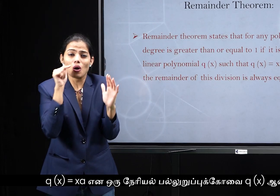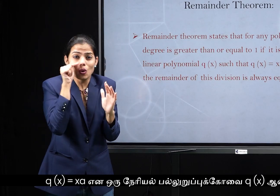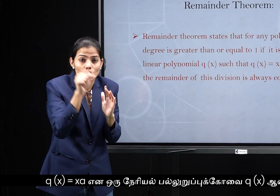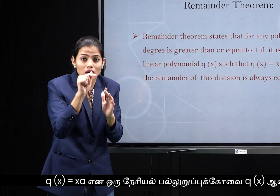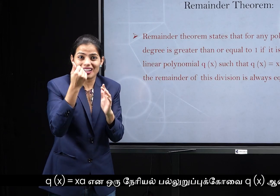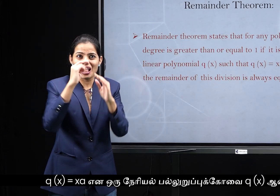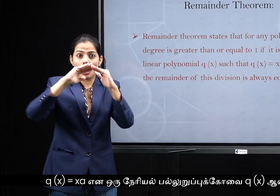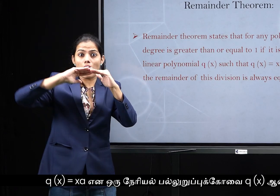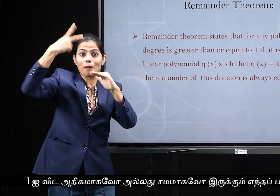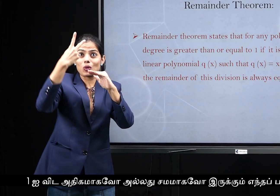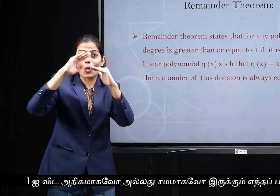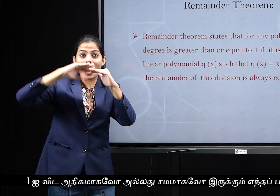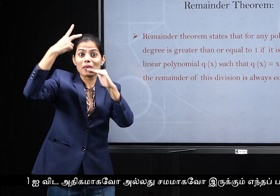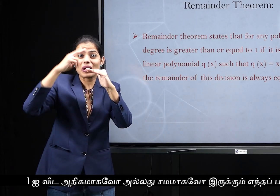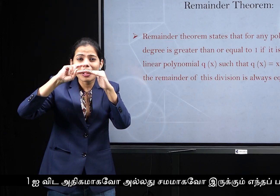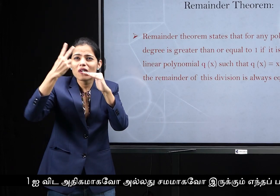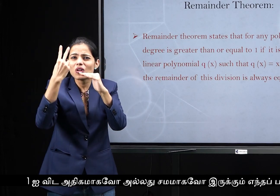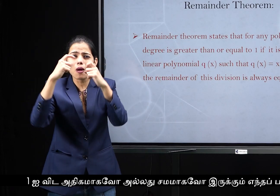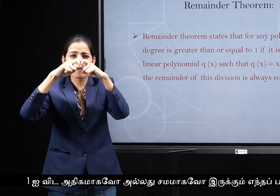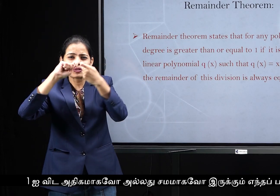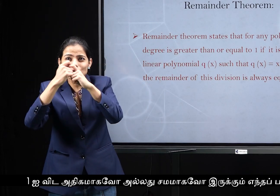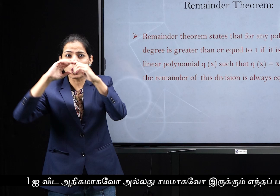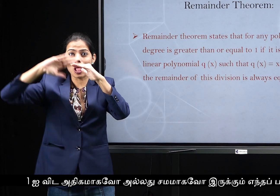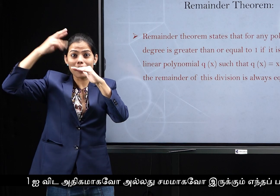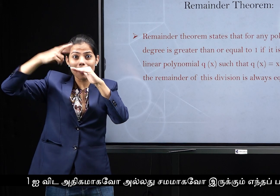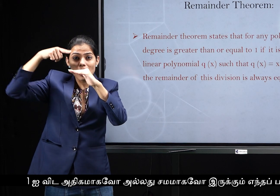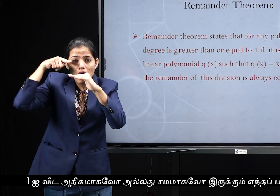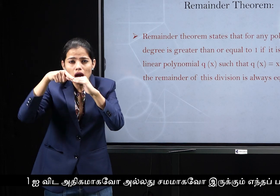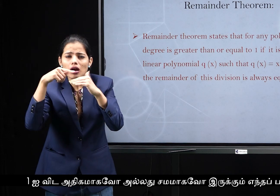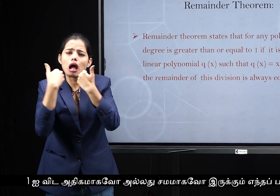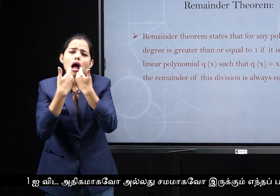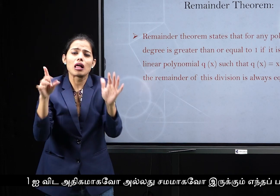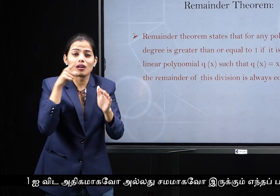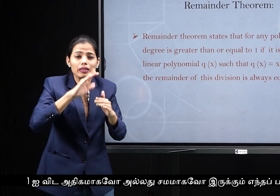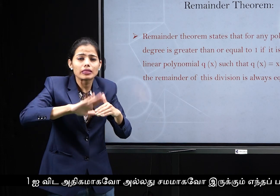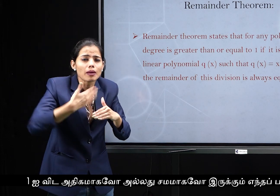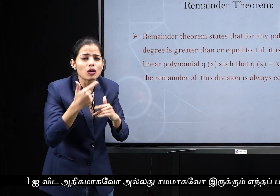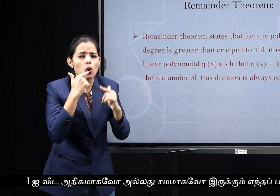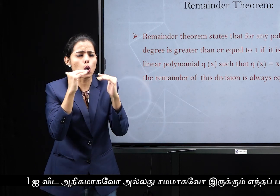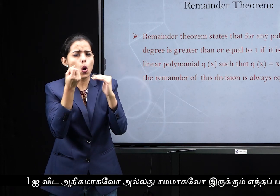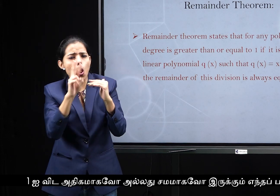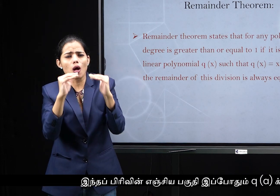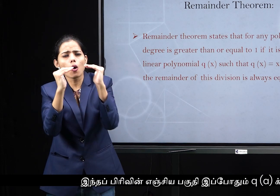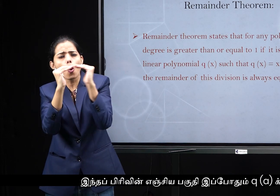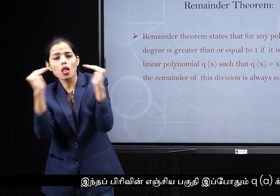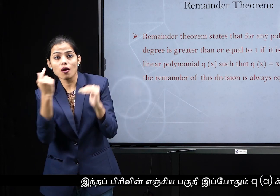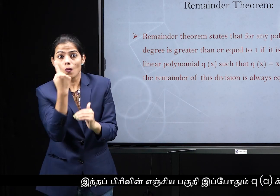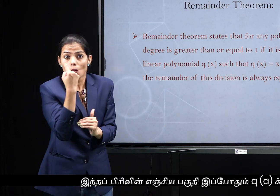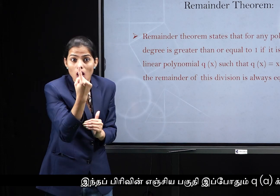ஆல் வகுக்கப்பட்டால் 1ஐ விட அதிகமாகவோ அல்லது சமமாகவோ இருக்கும் எந்த பல்லுறுப்புக்கோவைக்கும் இந்த பிரிவின் எஞ்சிய